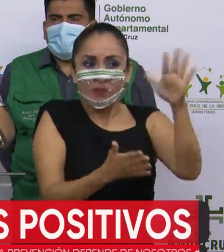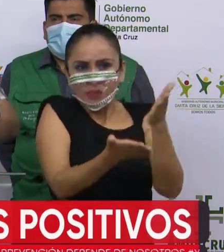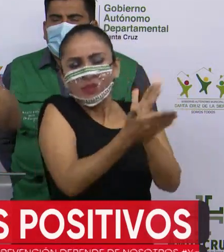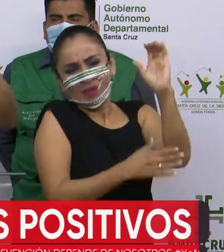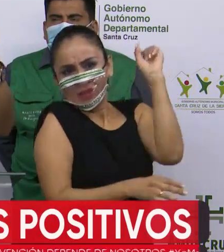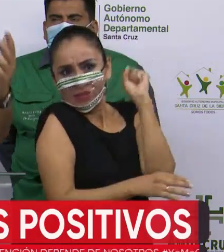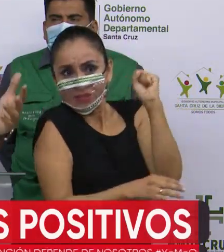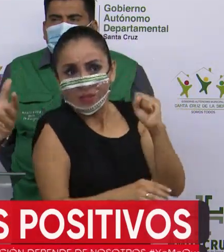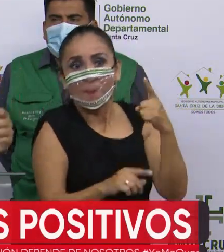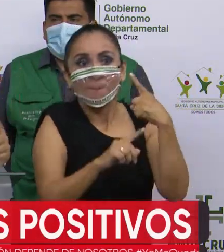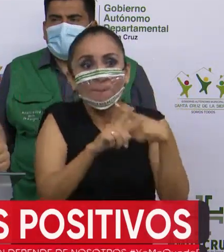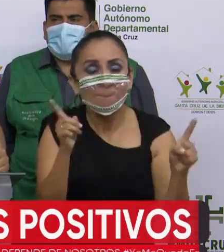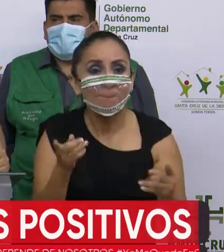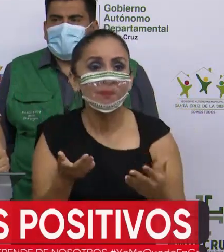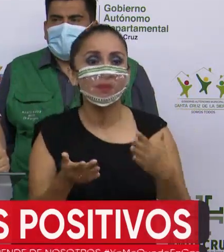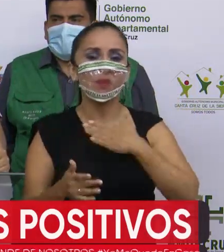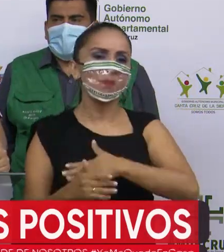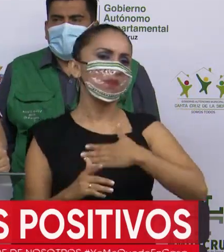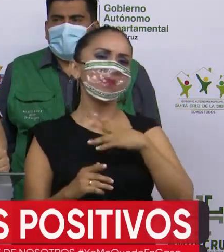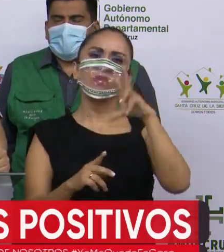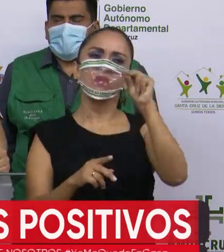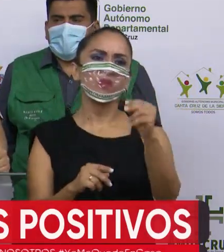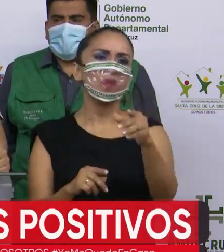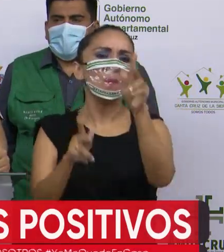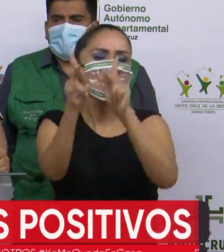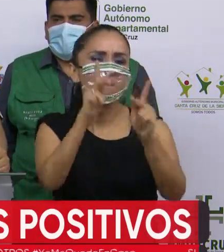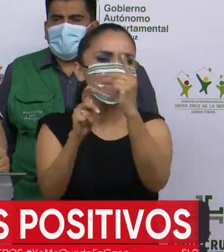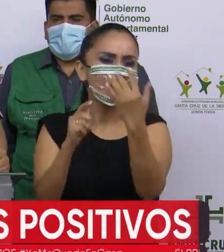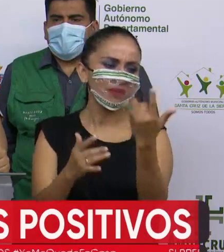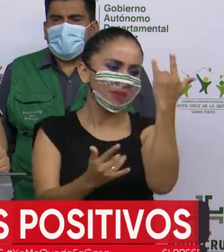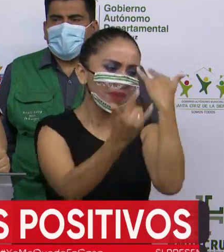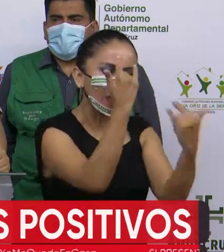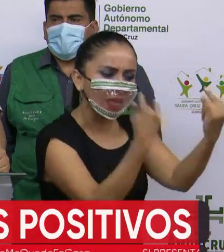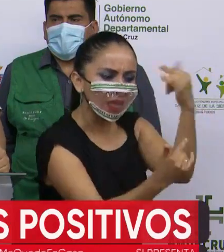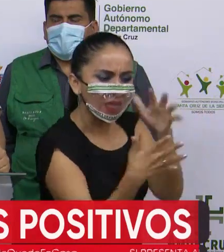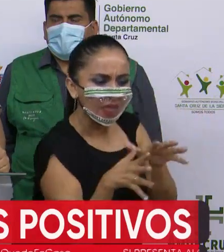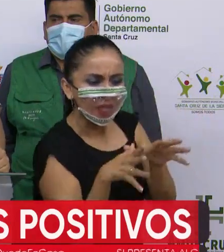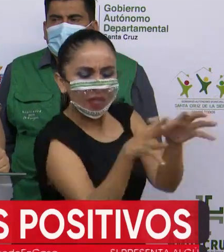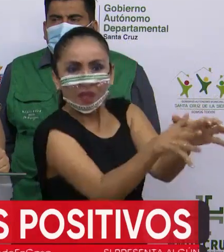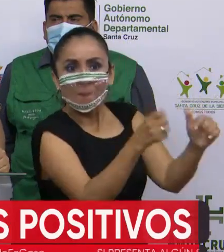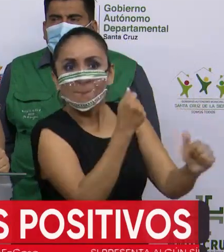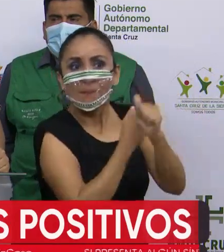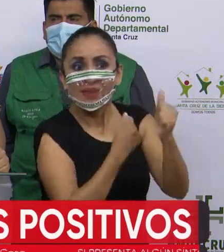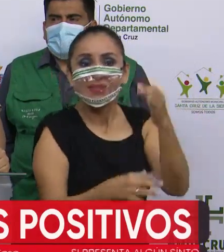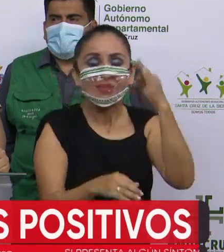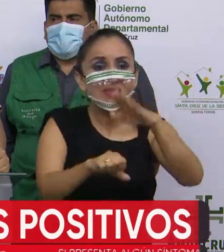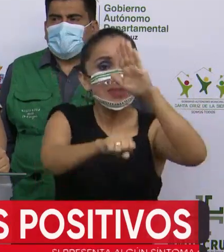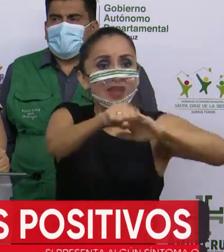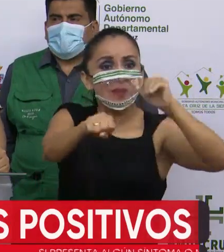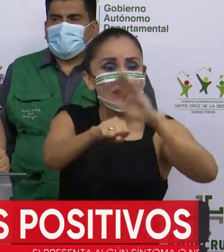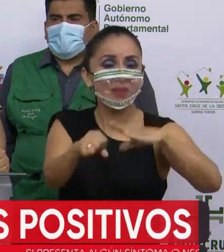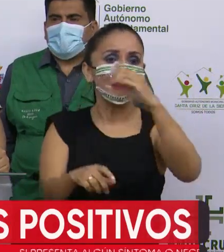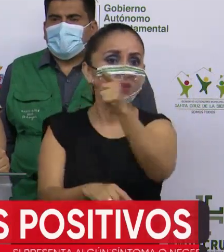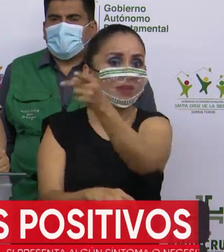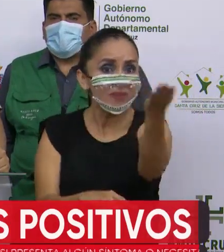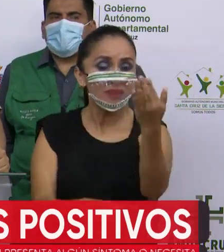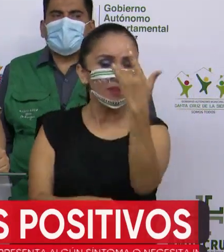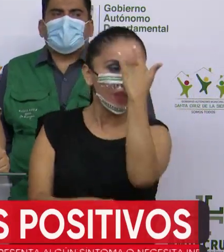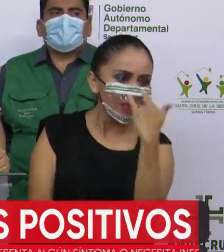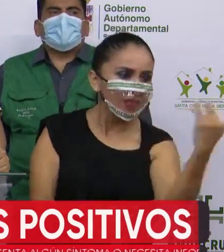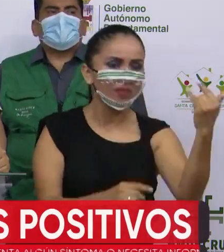derechos, pero que no expongan a la población de esa manera. Los que convocan y los que asisten